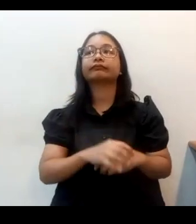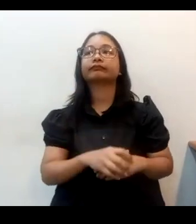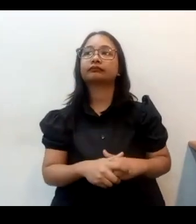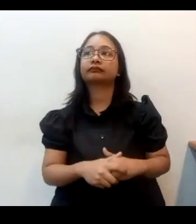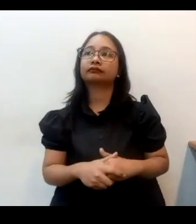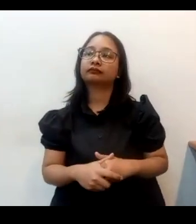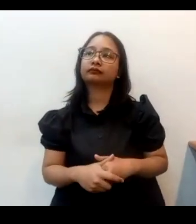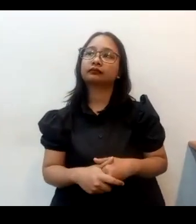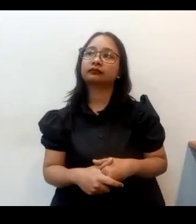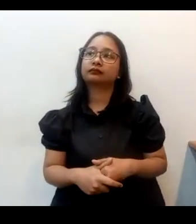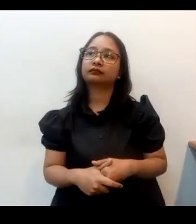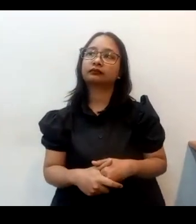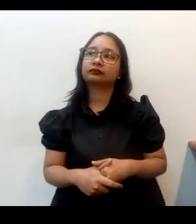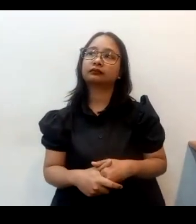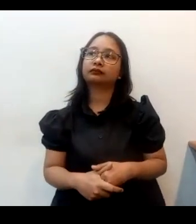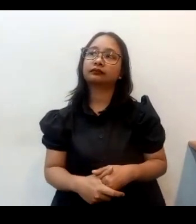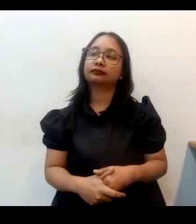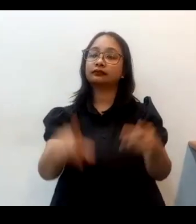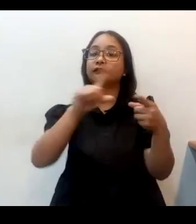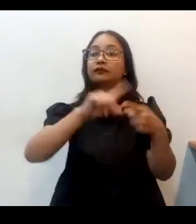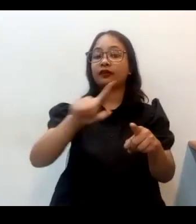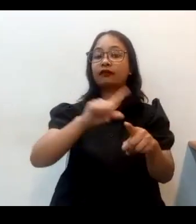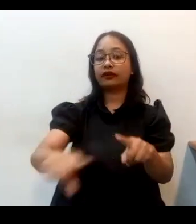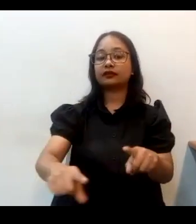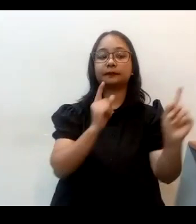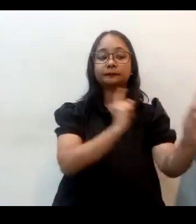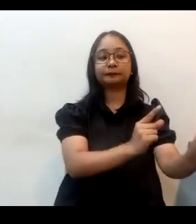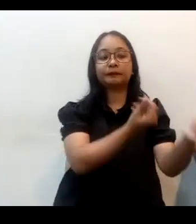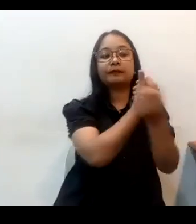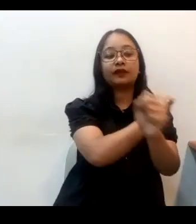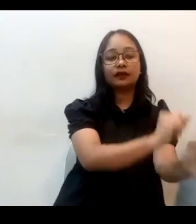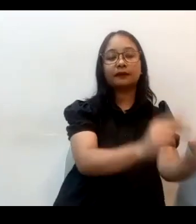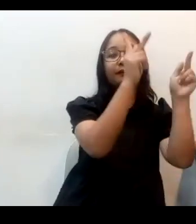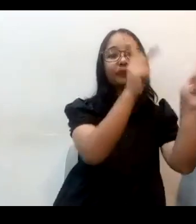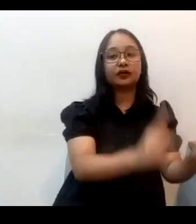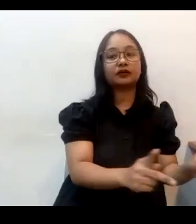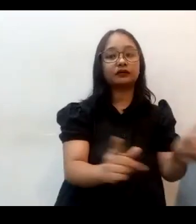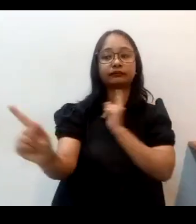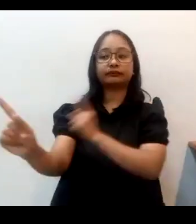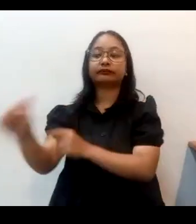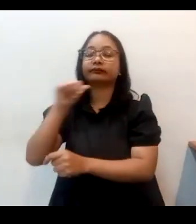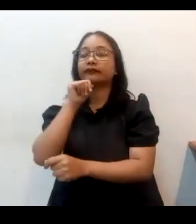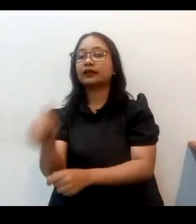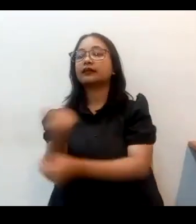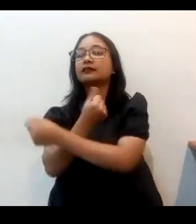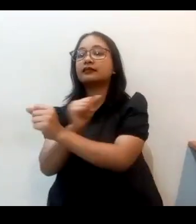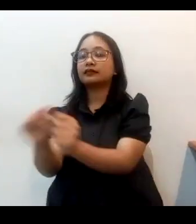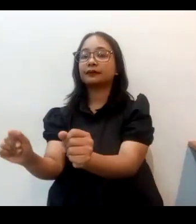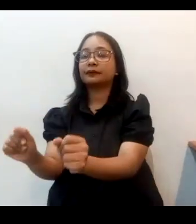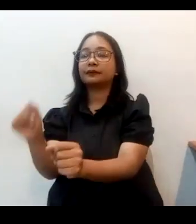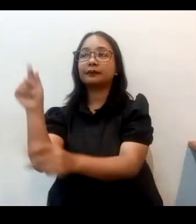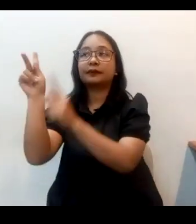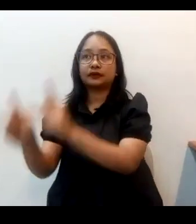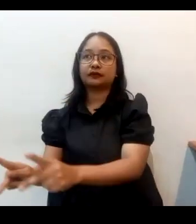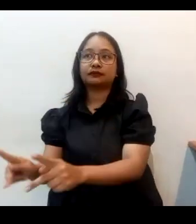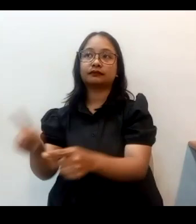the difference between saved person and unsaved person? Kaya ano ba yung pinagkaiba ng ligtas na tao sa mga hindi ligtas? When we really get